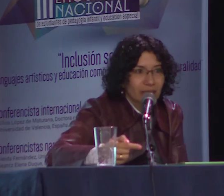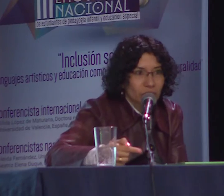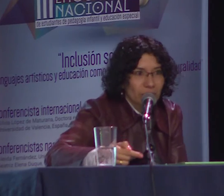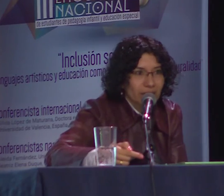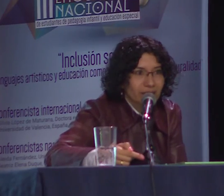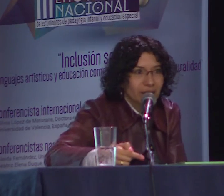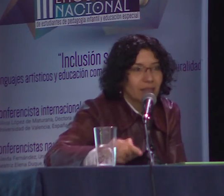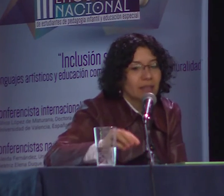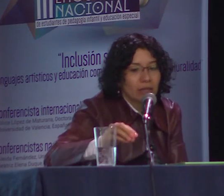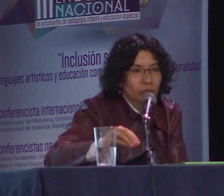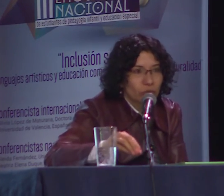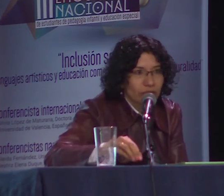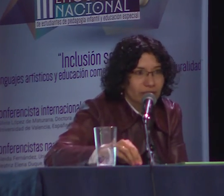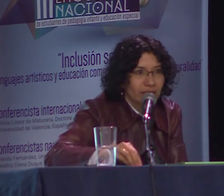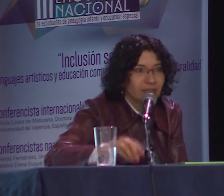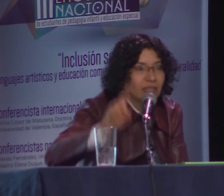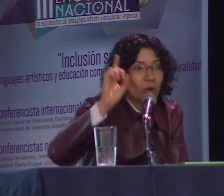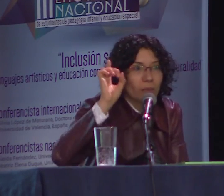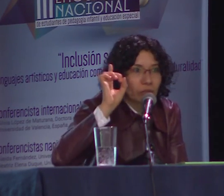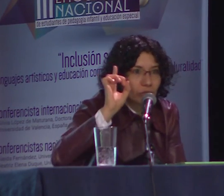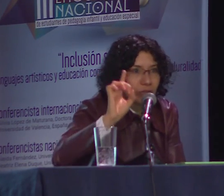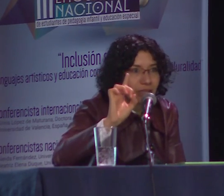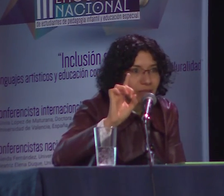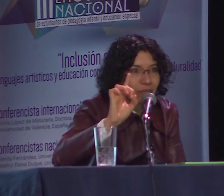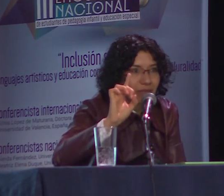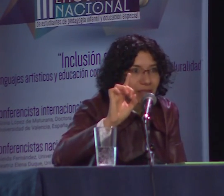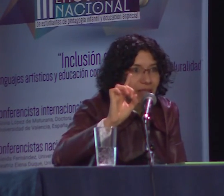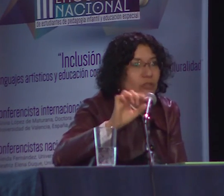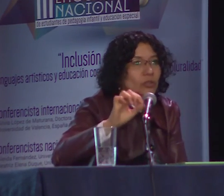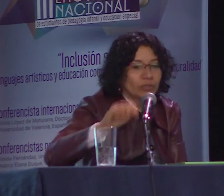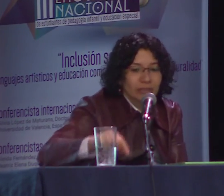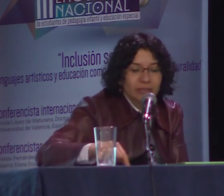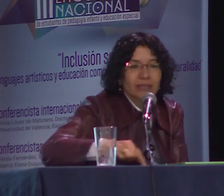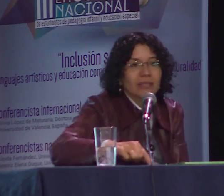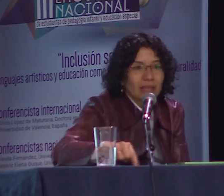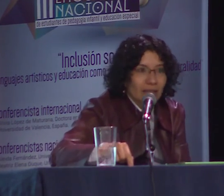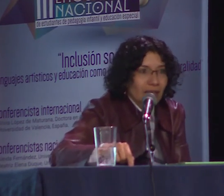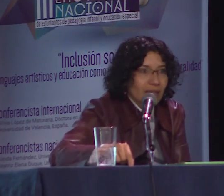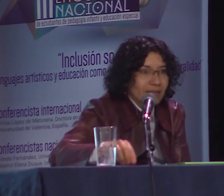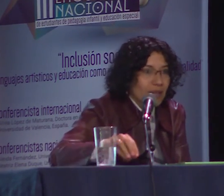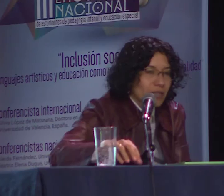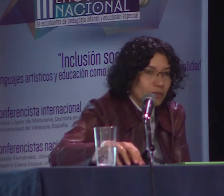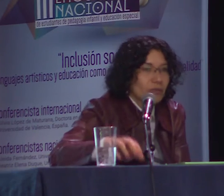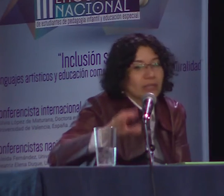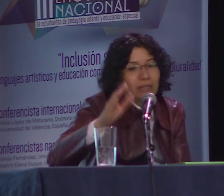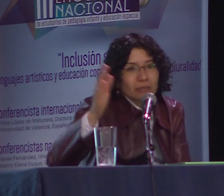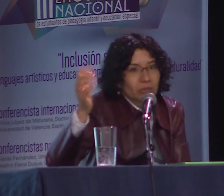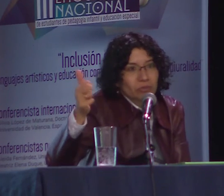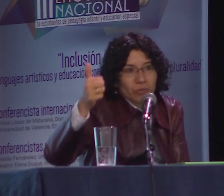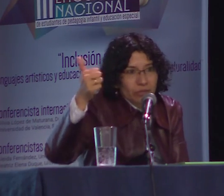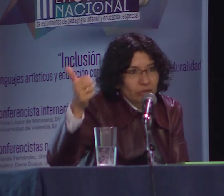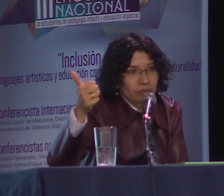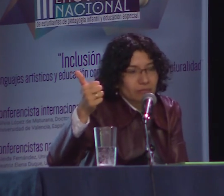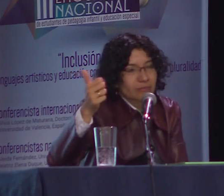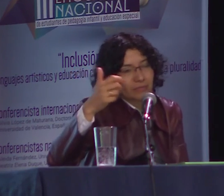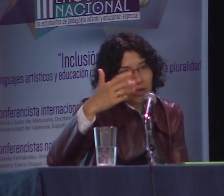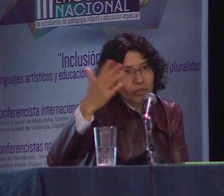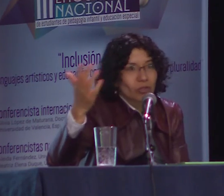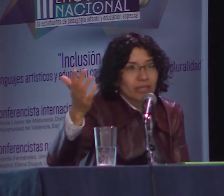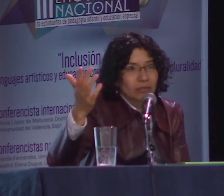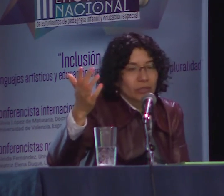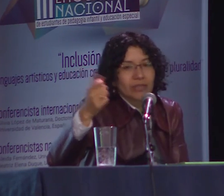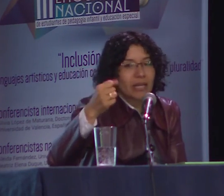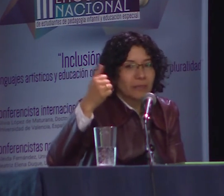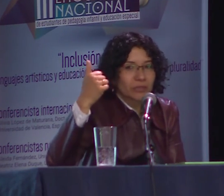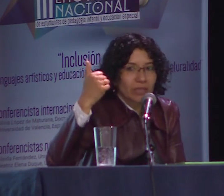Tiene que tener una partida suficiente y oportuna. Entonces, se ha visto que, por supuesto,